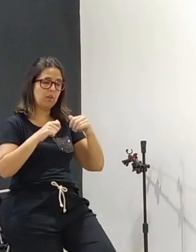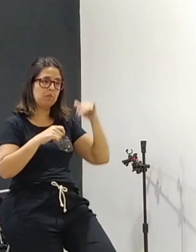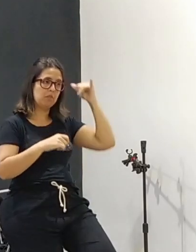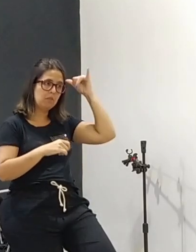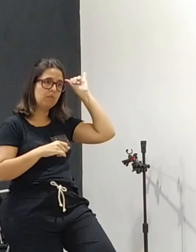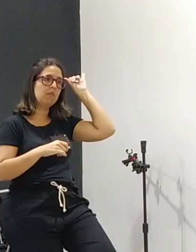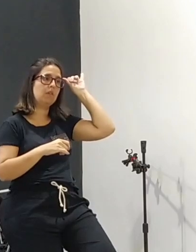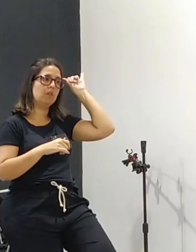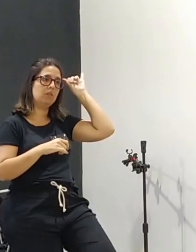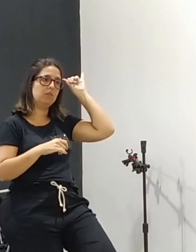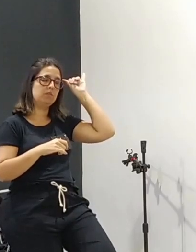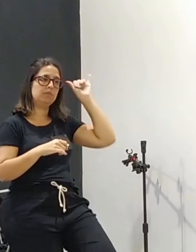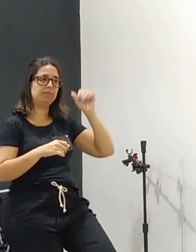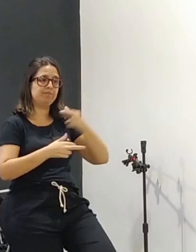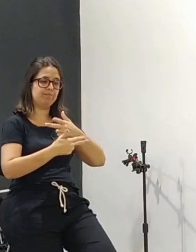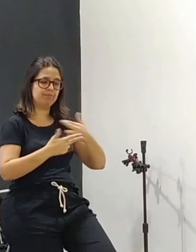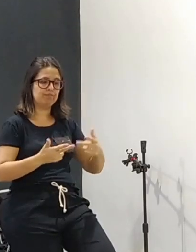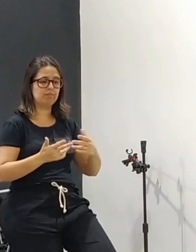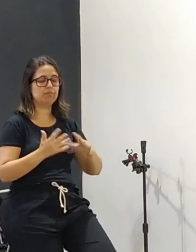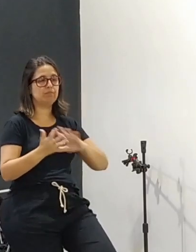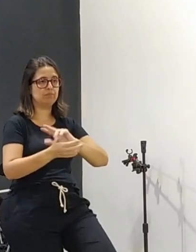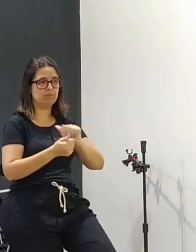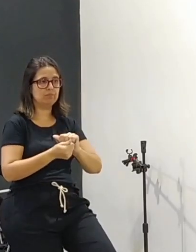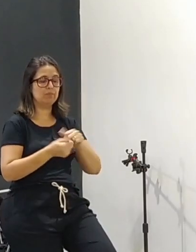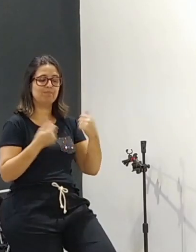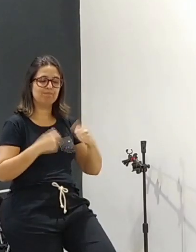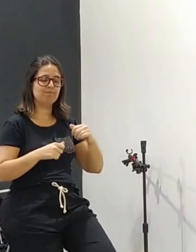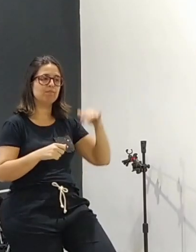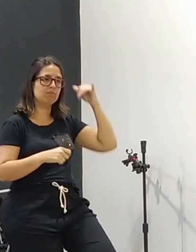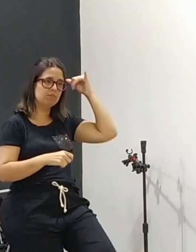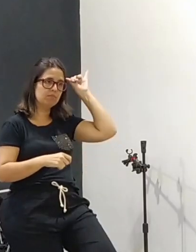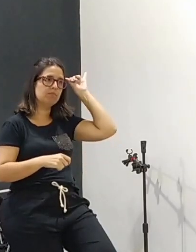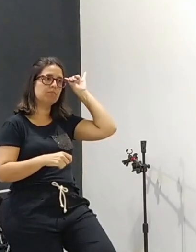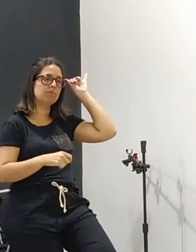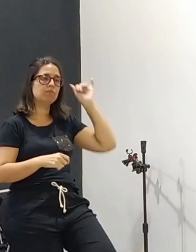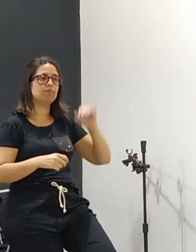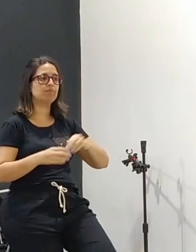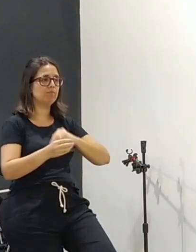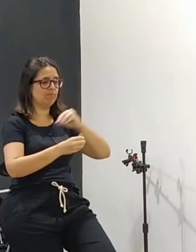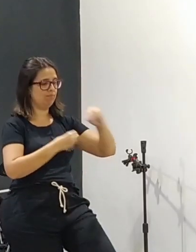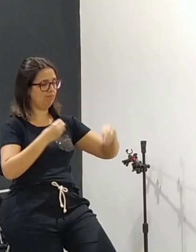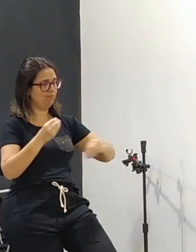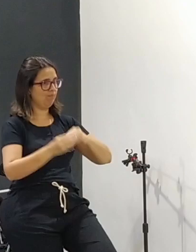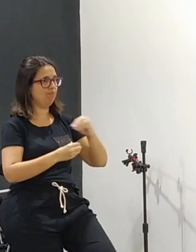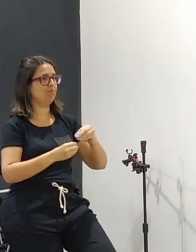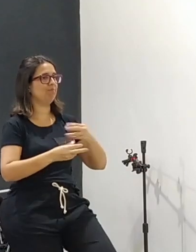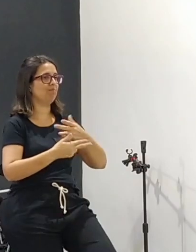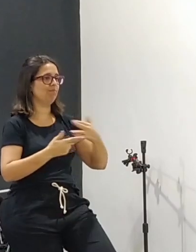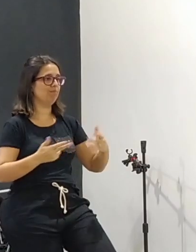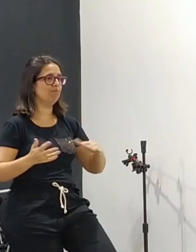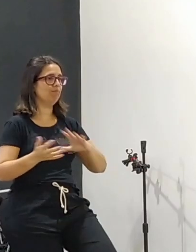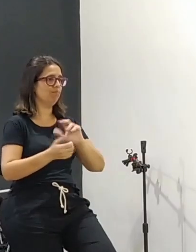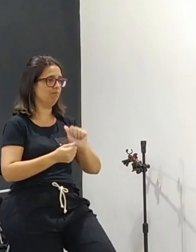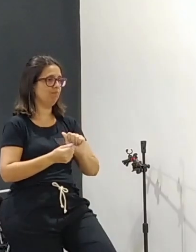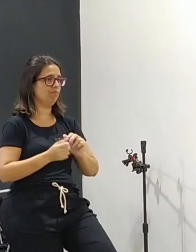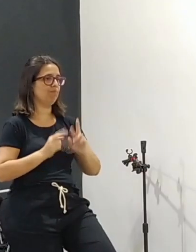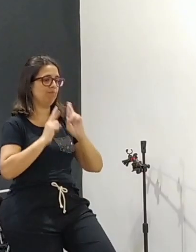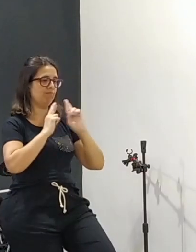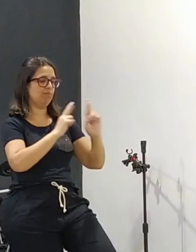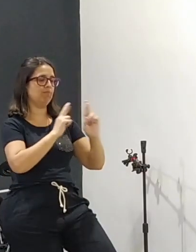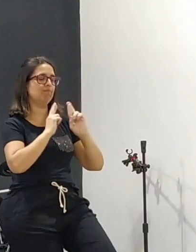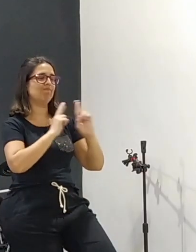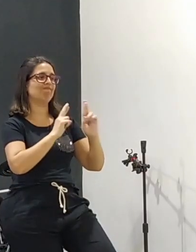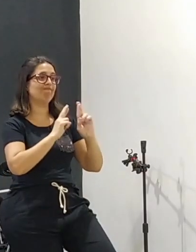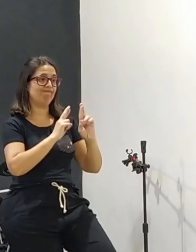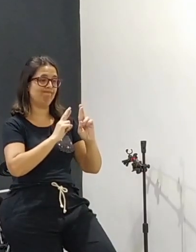O sistema do mundo é algo que nós devemos evitar. Nos envolver com esse sistema, nos relacionar com